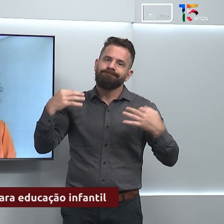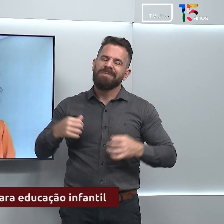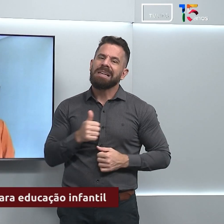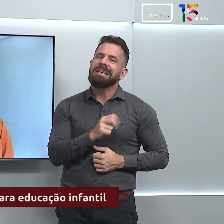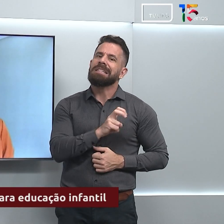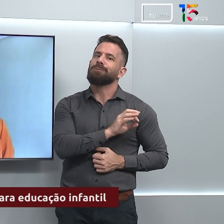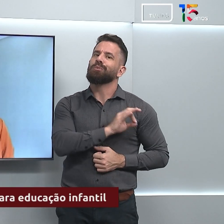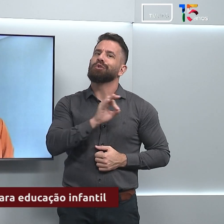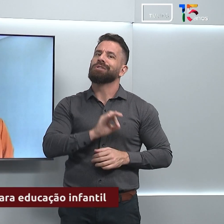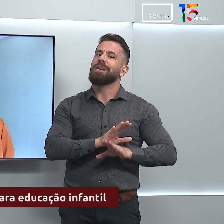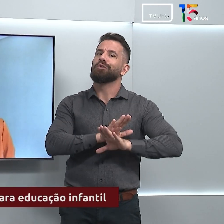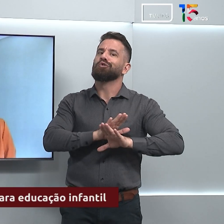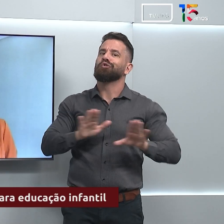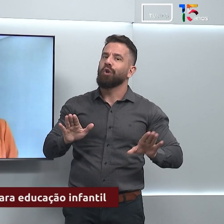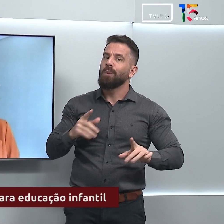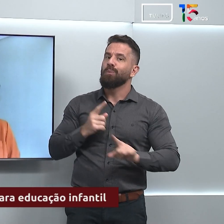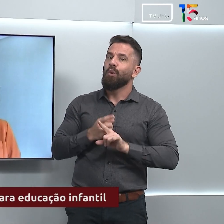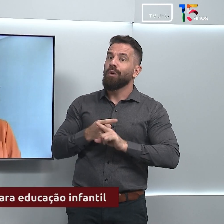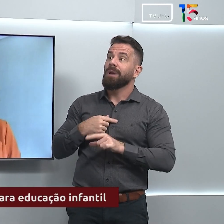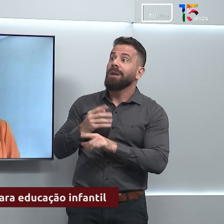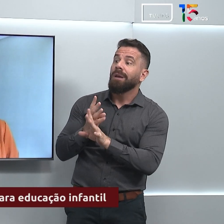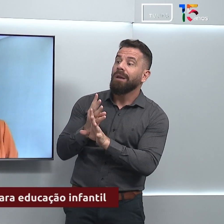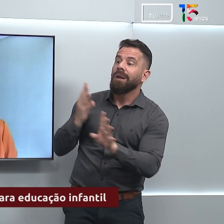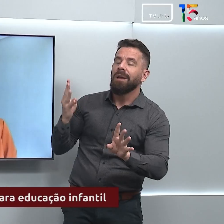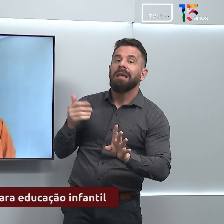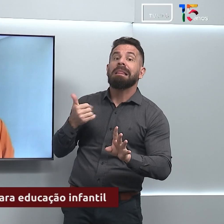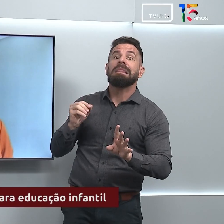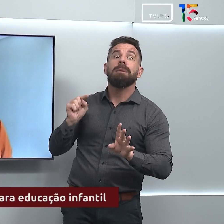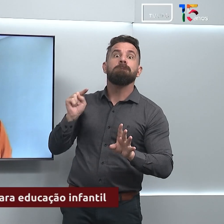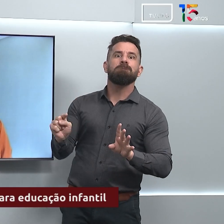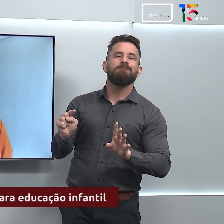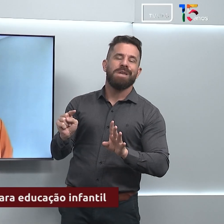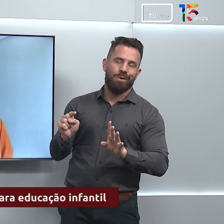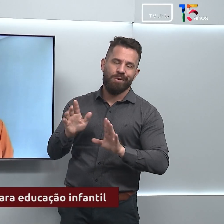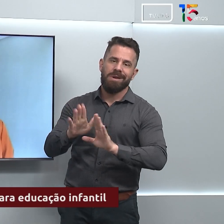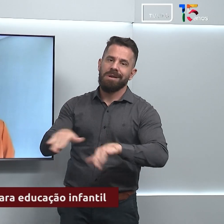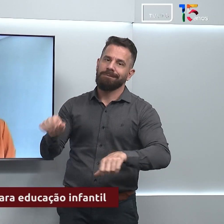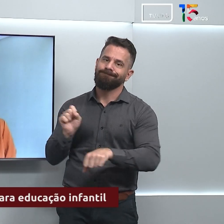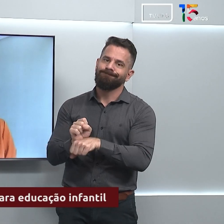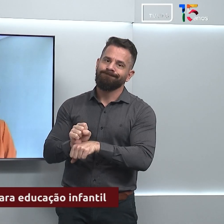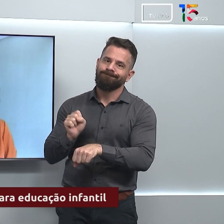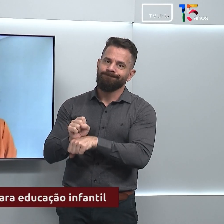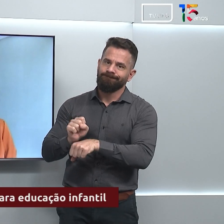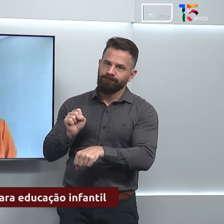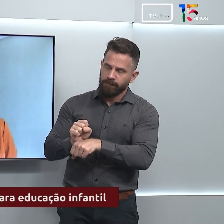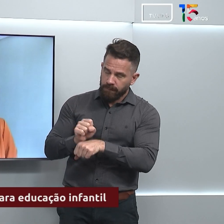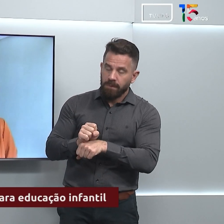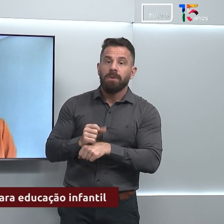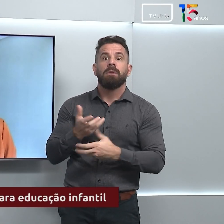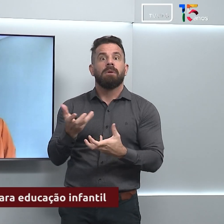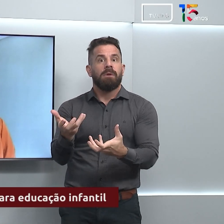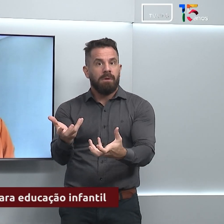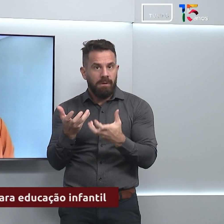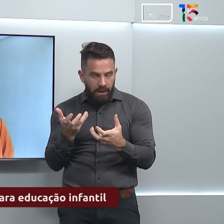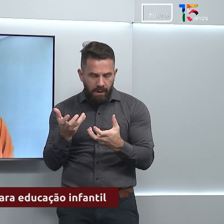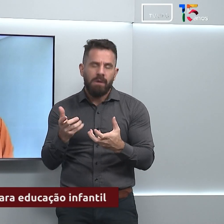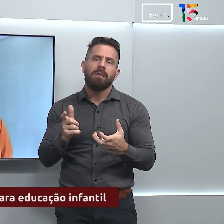estão esperando por uma oportunidade na educação infantil da capital. A meta é de 10